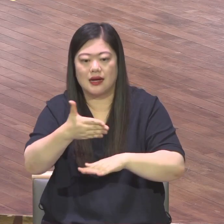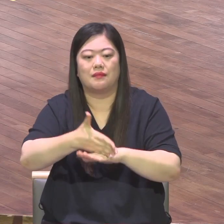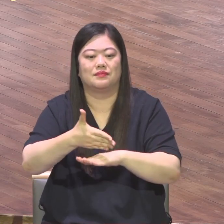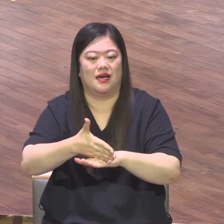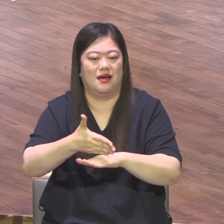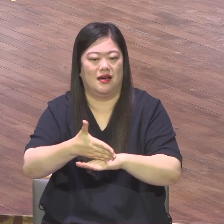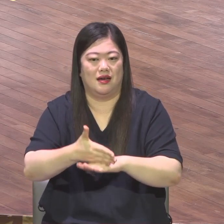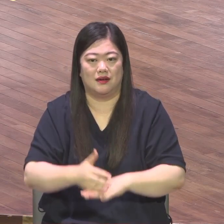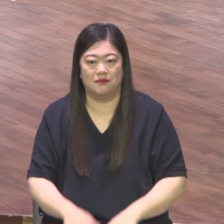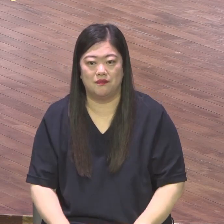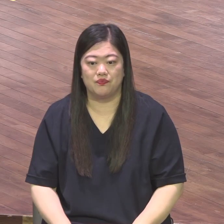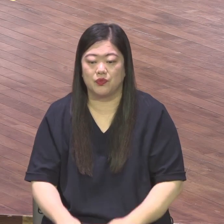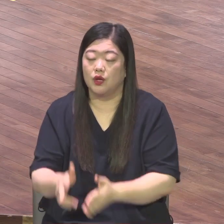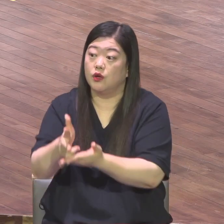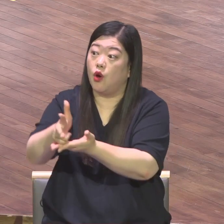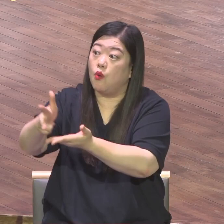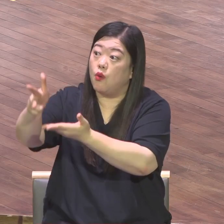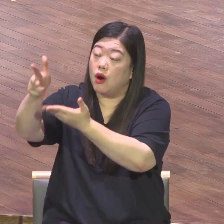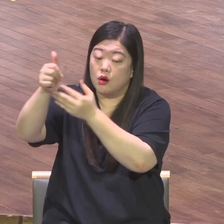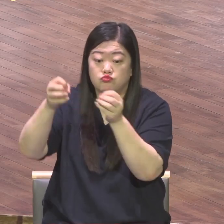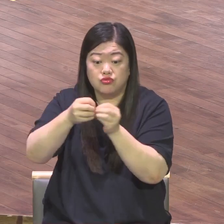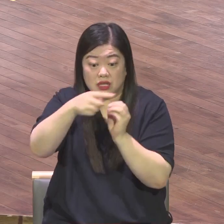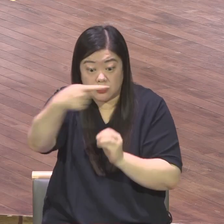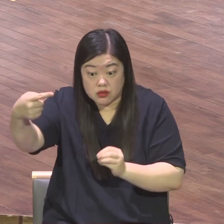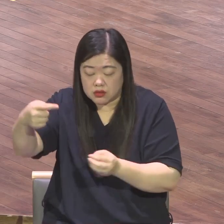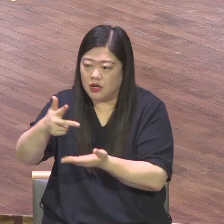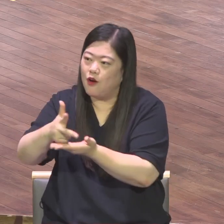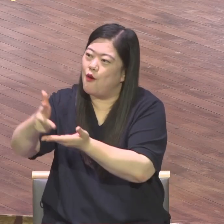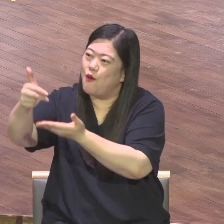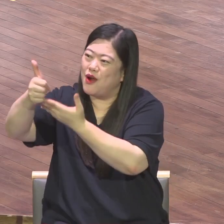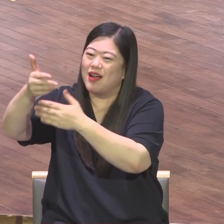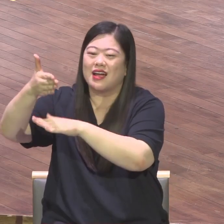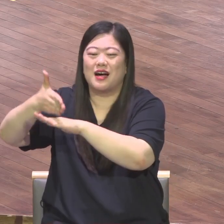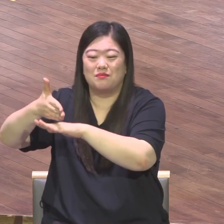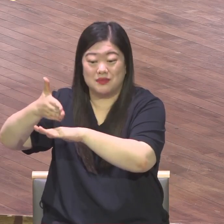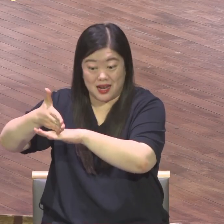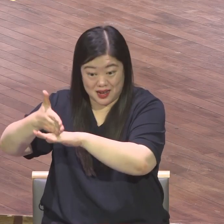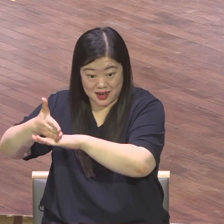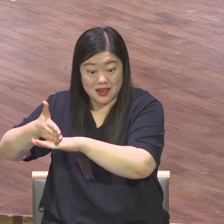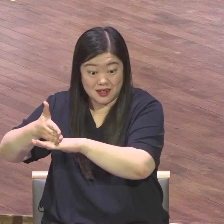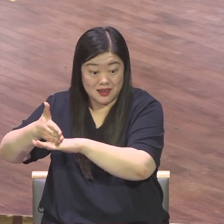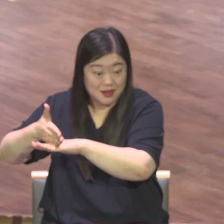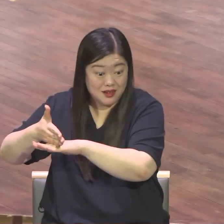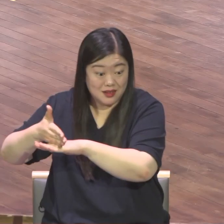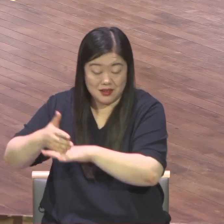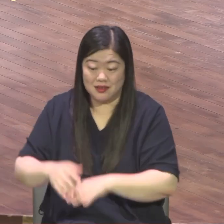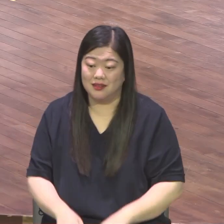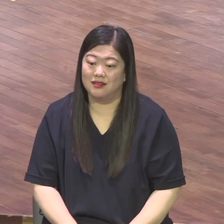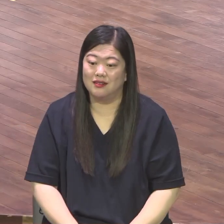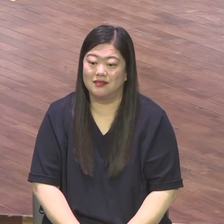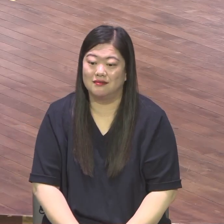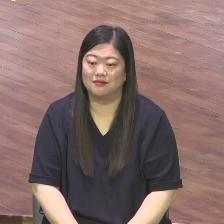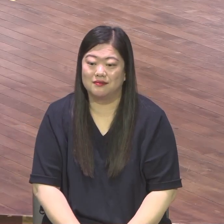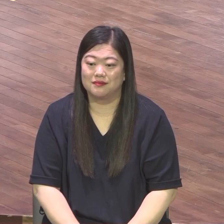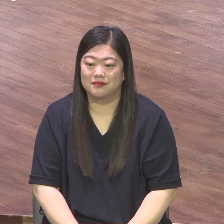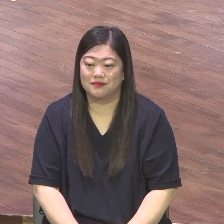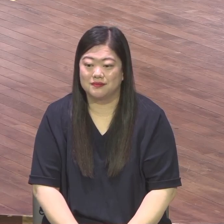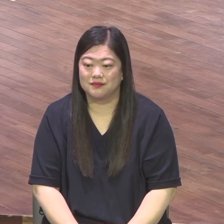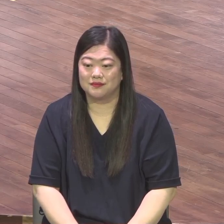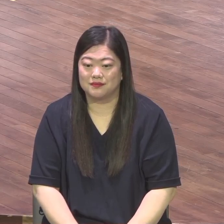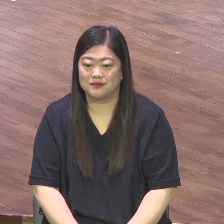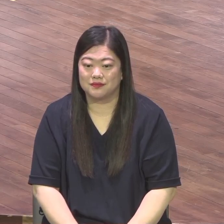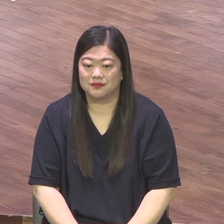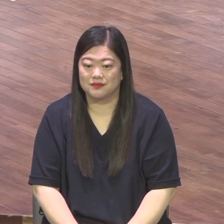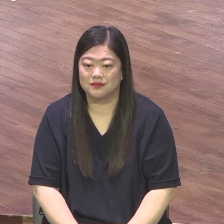시작을 어떻게 합니까? 여호와께 감사하라. 감사가 여호와입니다. 여호와께 감사하라. 이렇게 시작하죠.